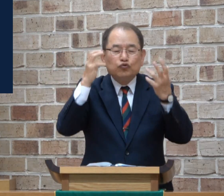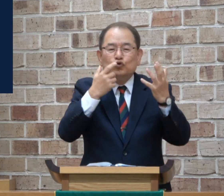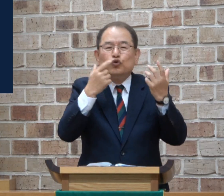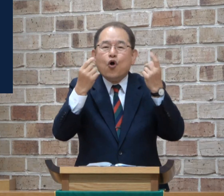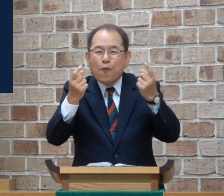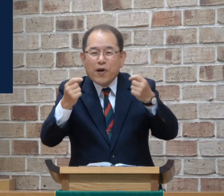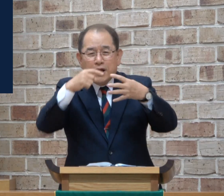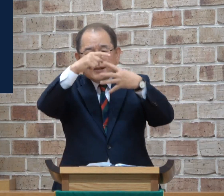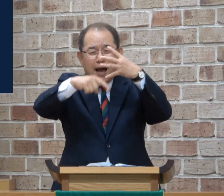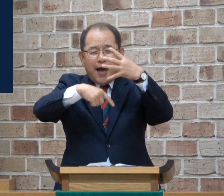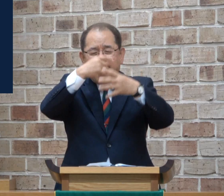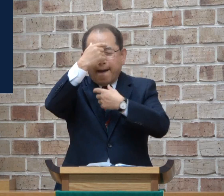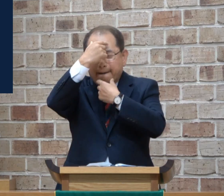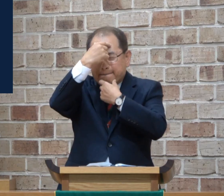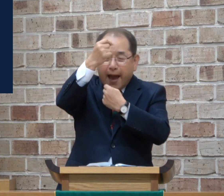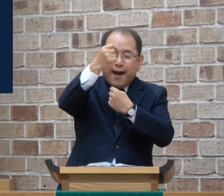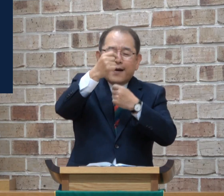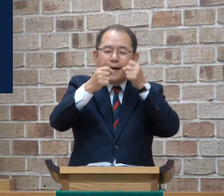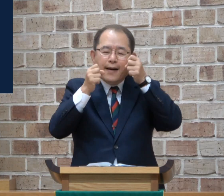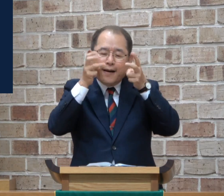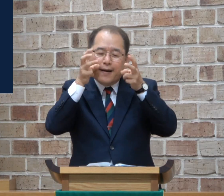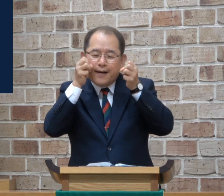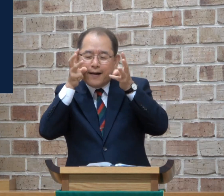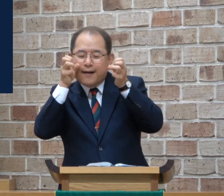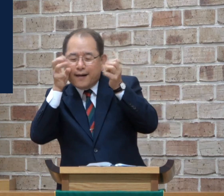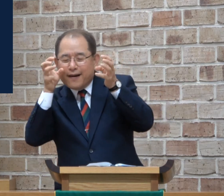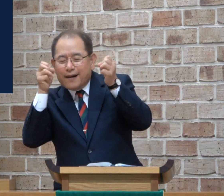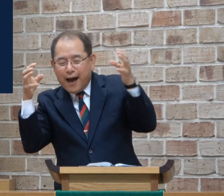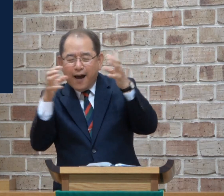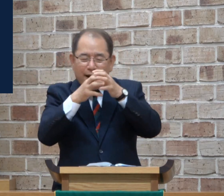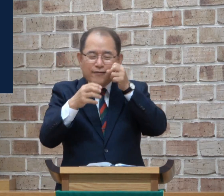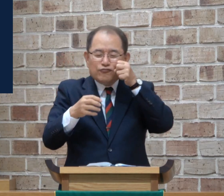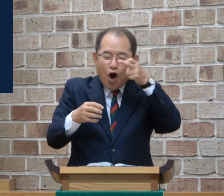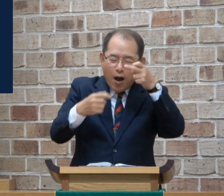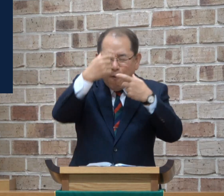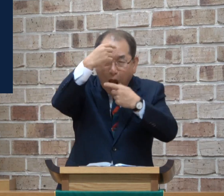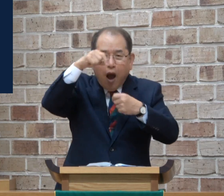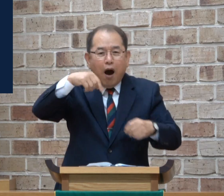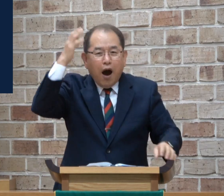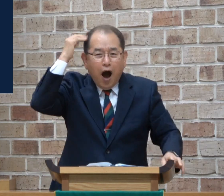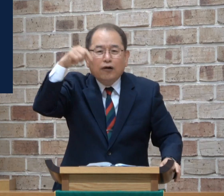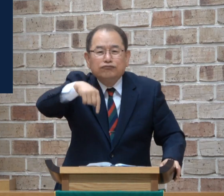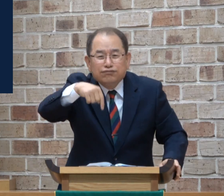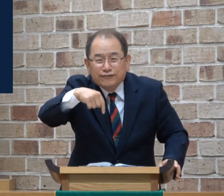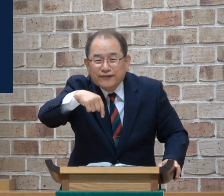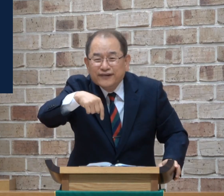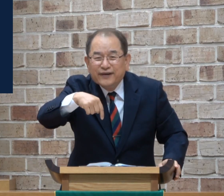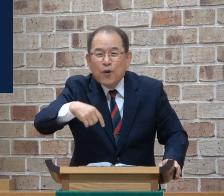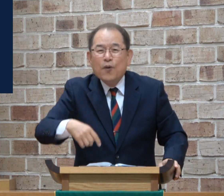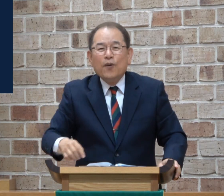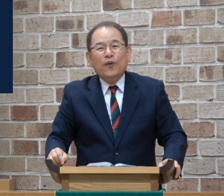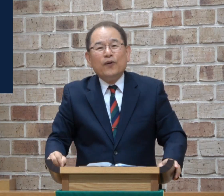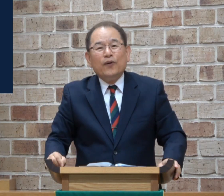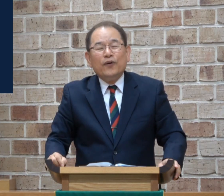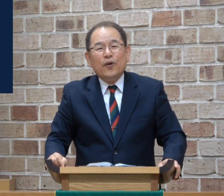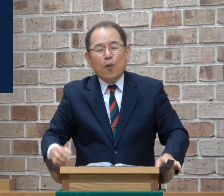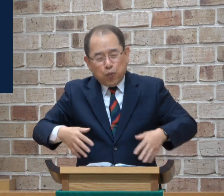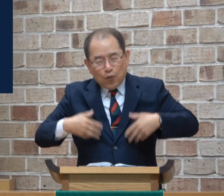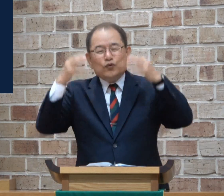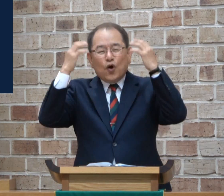이렇게 몇 개월마다 계절이 바뀌는 그런 우리나라. 봄, 여름, 가을, 겨울 당연한 것